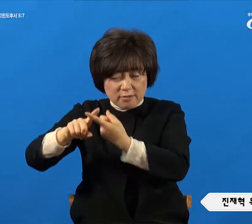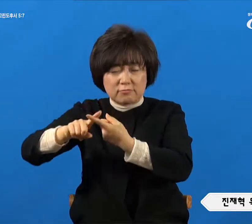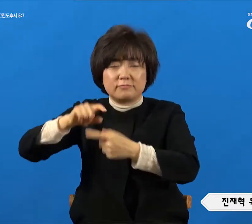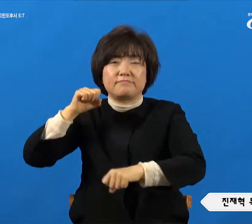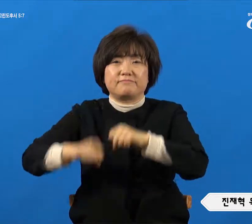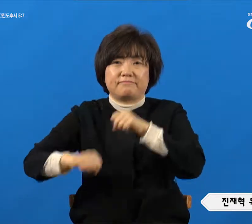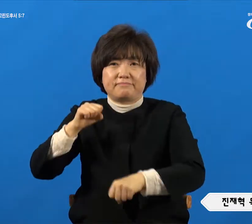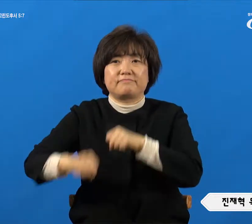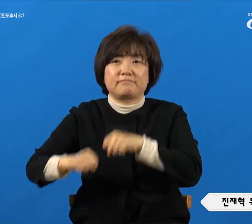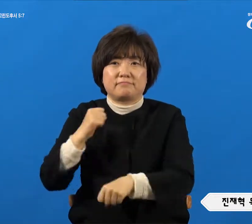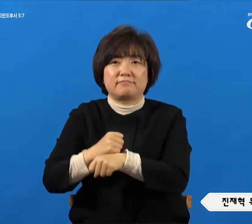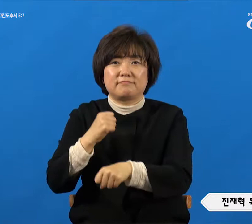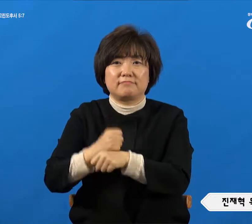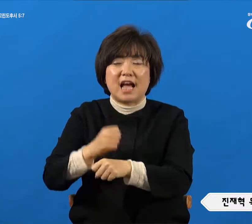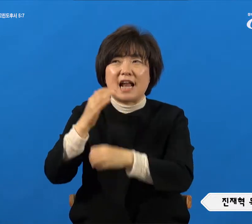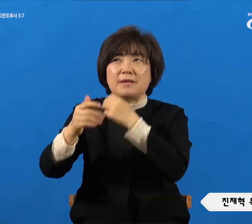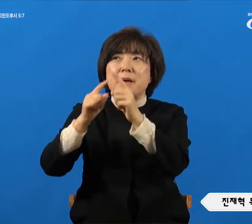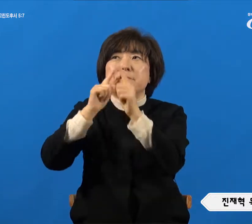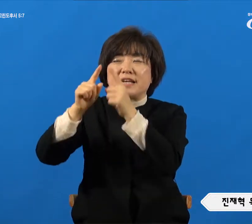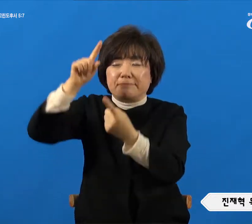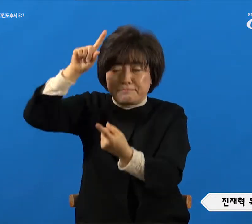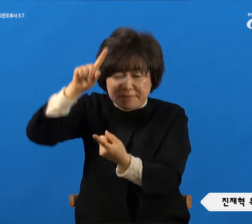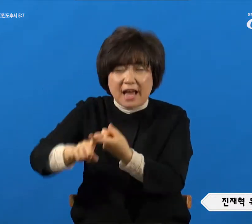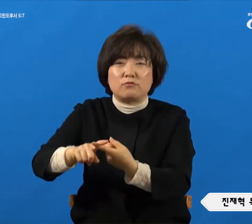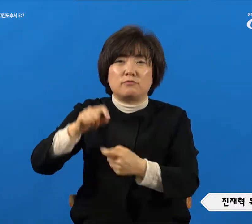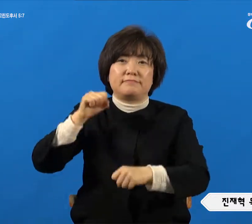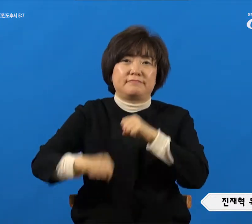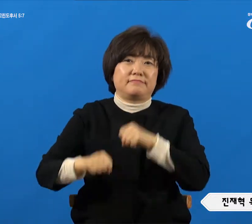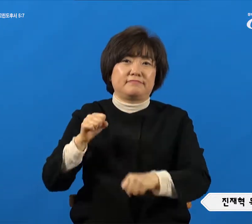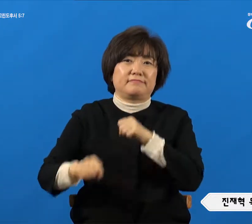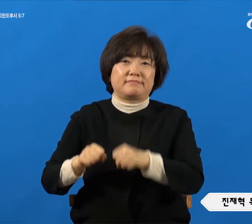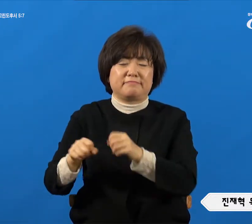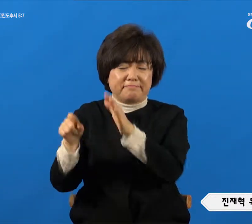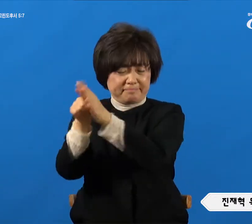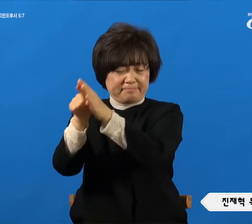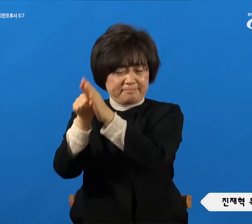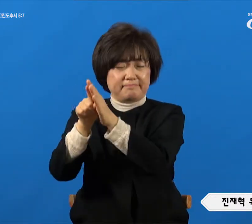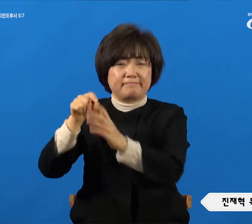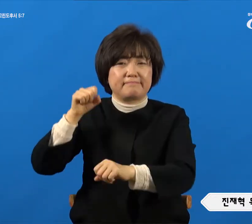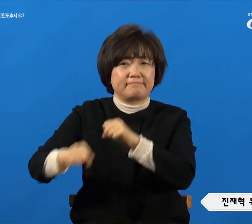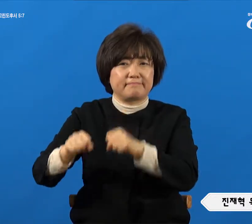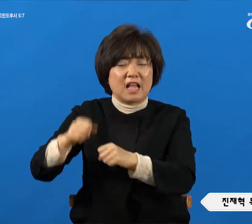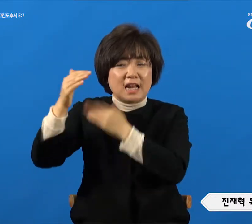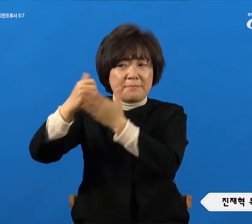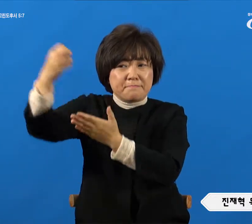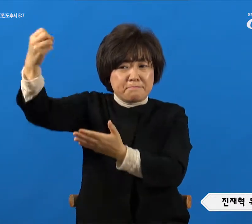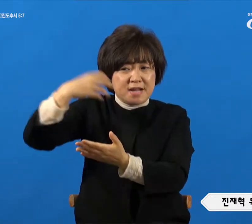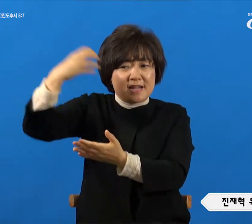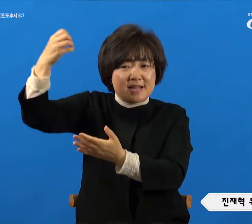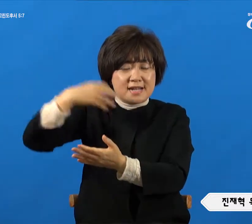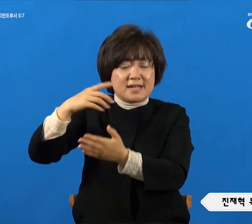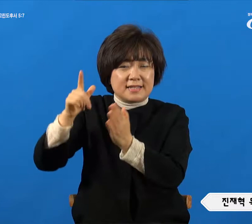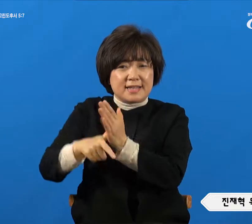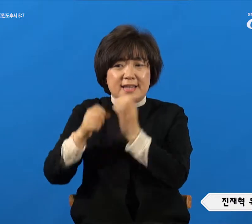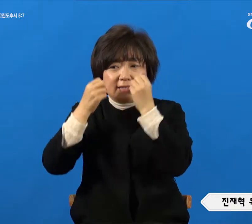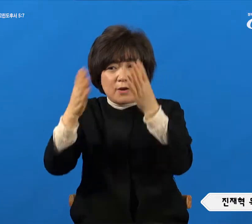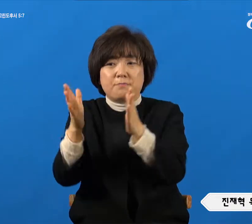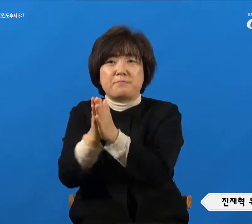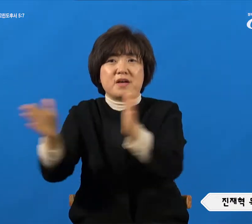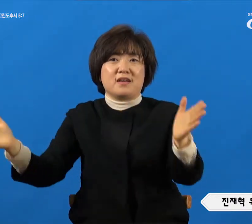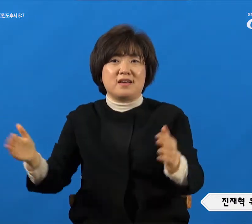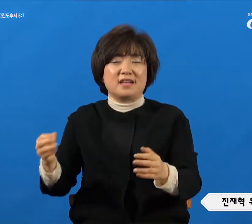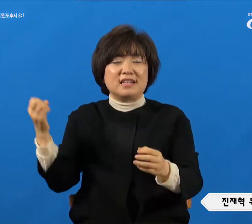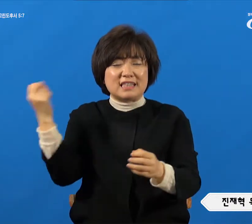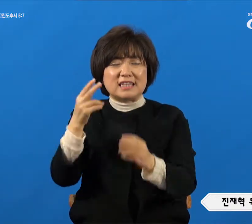움직입니다. 말씀대로 그대로 행합니다. 주께서 말씀하실 때 일어납니다. 새롭게 시작합니다.